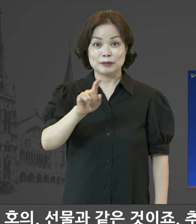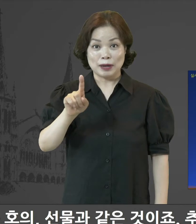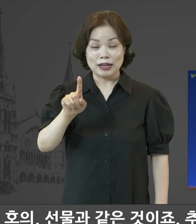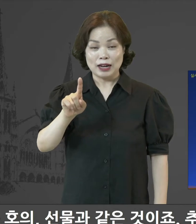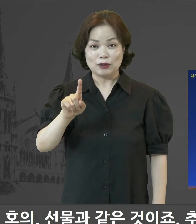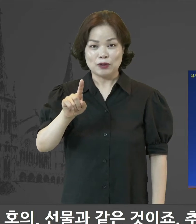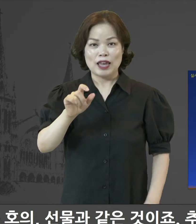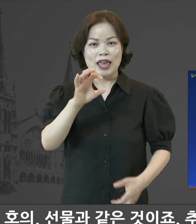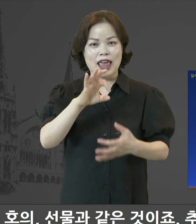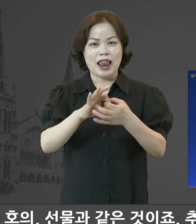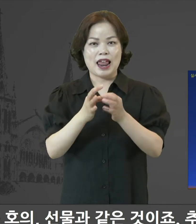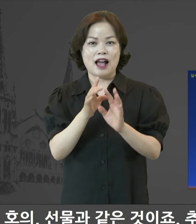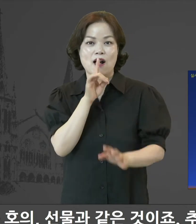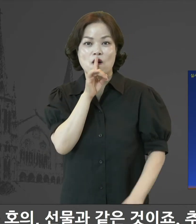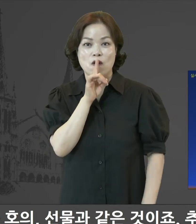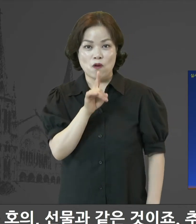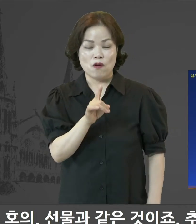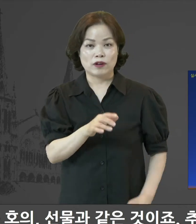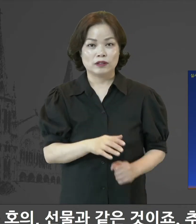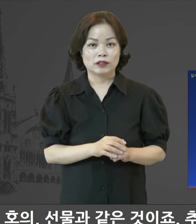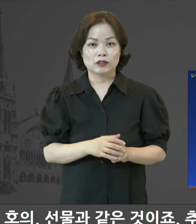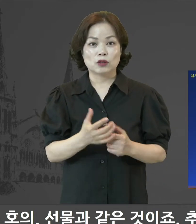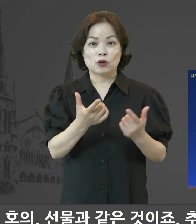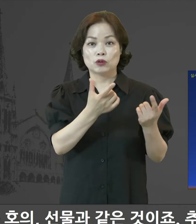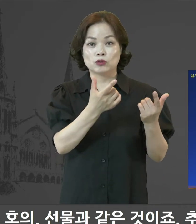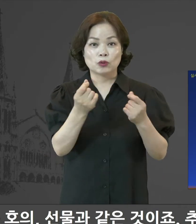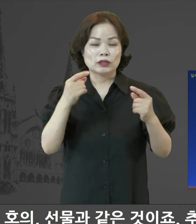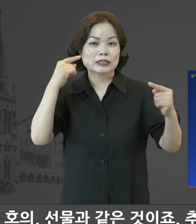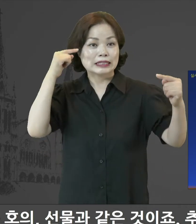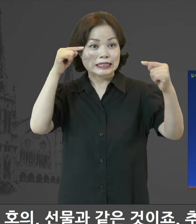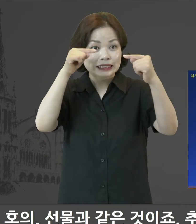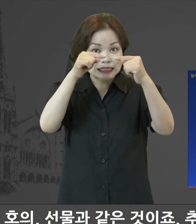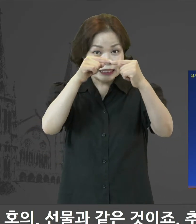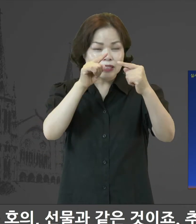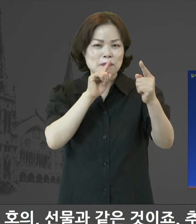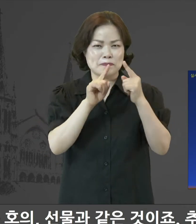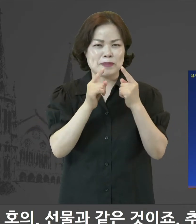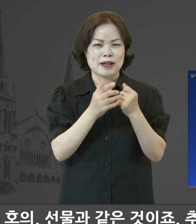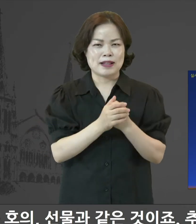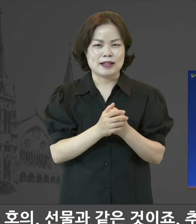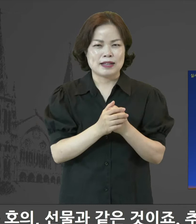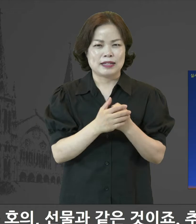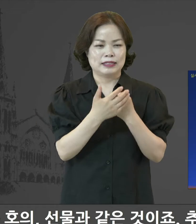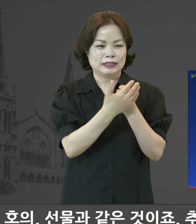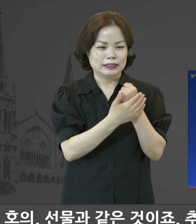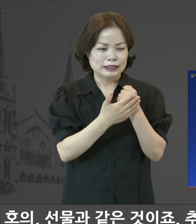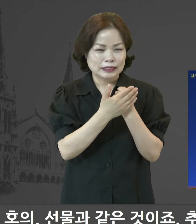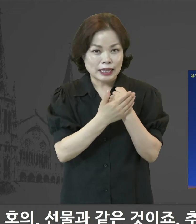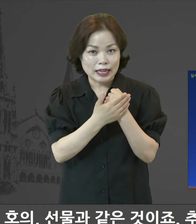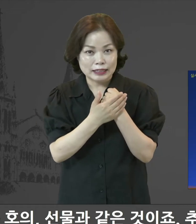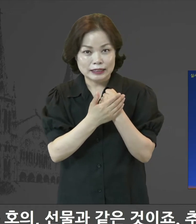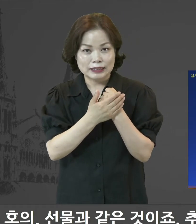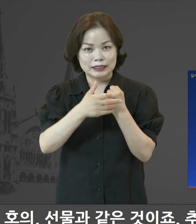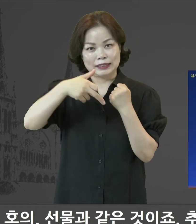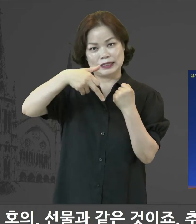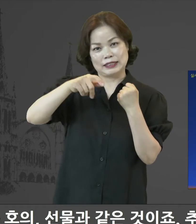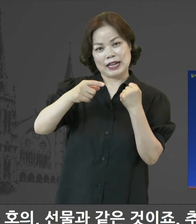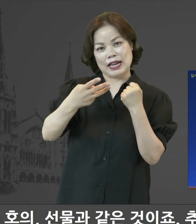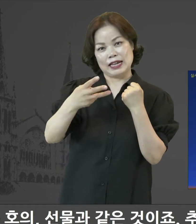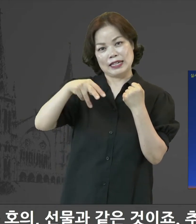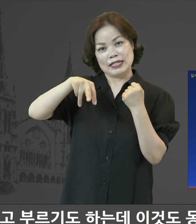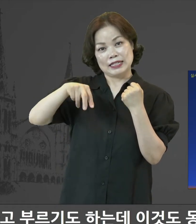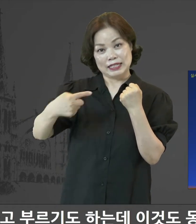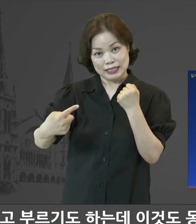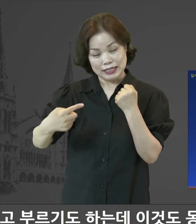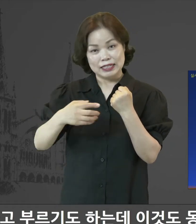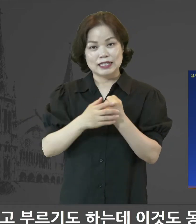하는데, 이것도 동의어입니다. 은혜는 카리스, 좀 발음이 비슷하죠? 선물은 조금 다른 용어가 쓰고 있습니다.